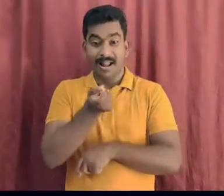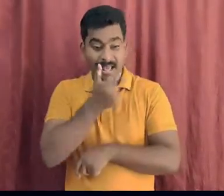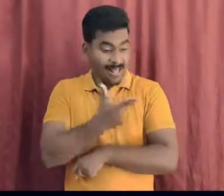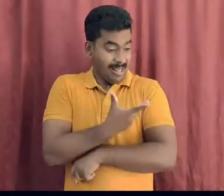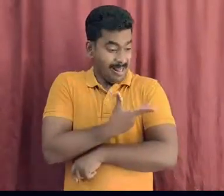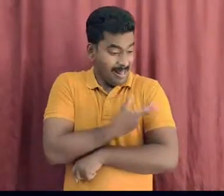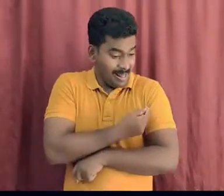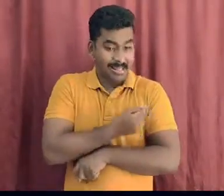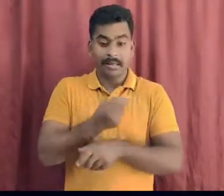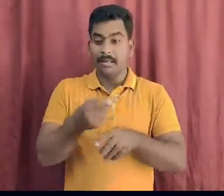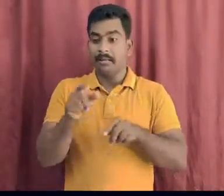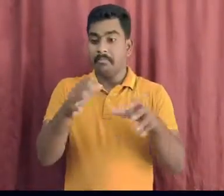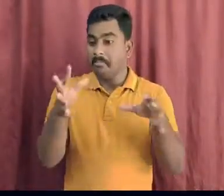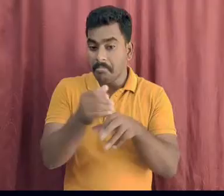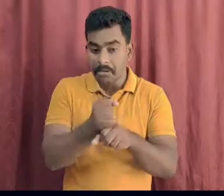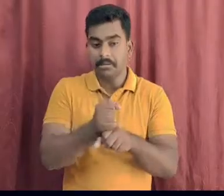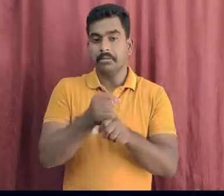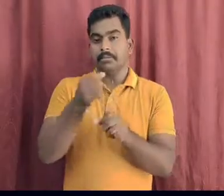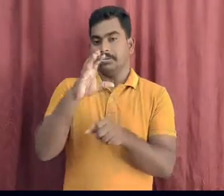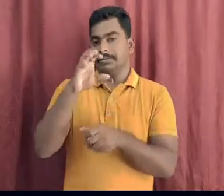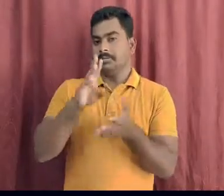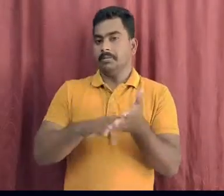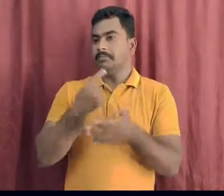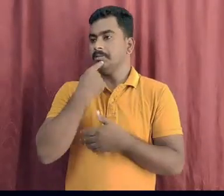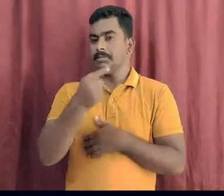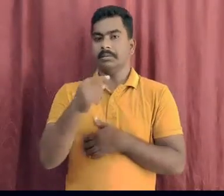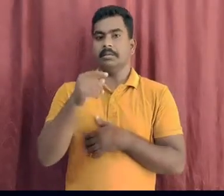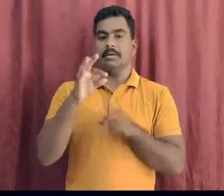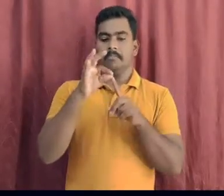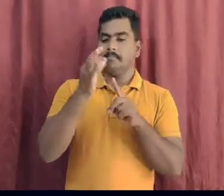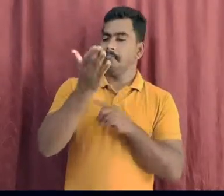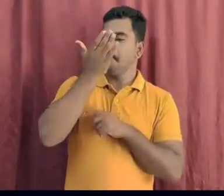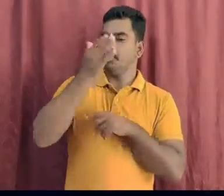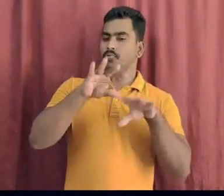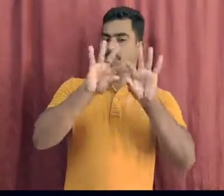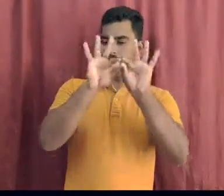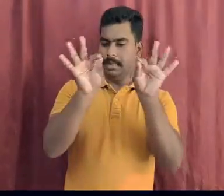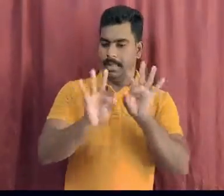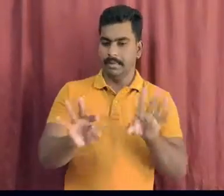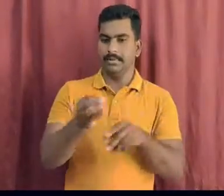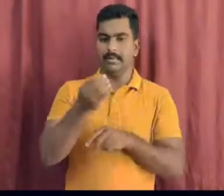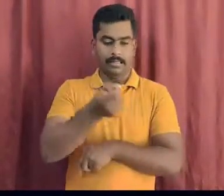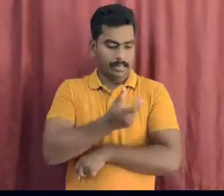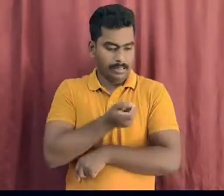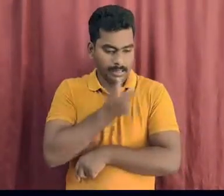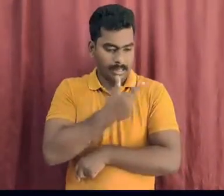സംസ്ഥാനത്ത് ജീവൻ രക്ഷാ മരുന്നുകൾ തദ്ദേശ സ്ഥാപനങ്ങൾ വഴി എത്തിക്കുമെന്ന് മുഖ്യമന്ത്രി.